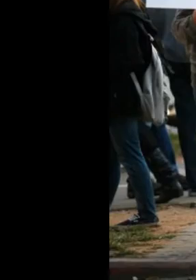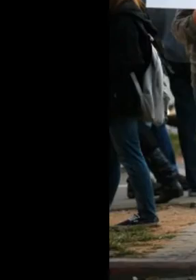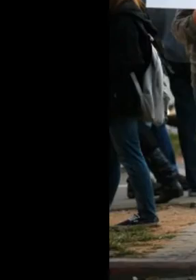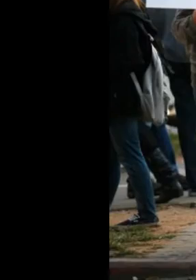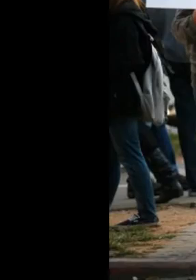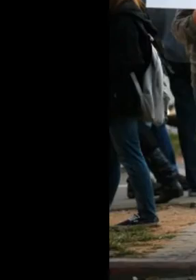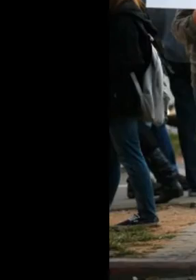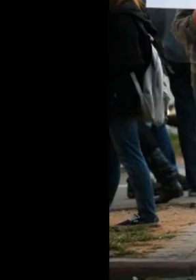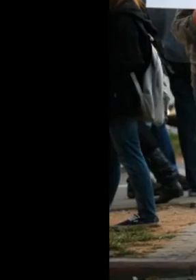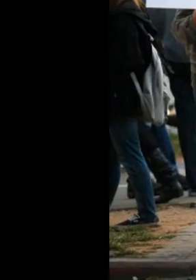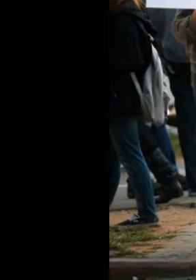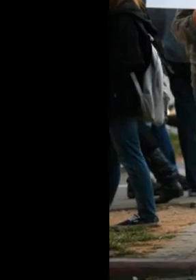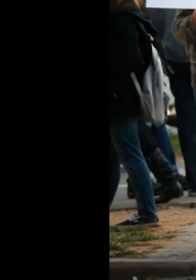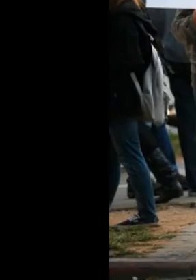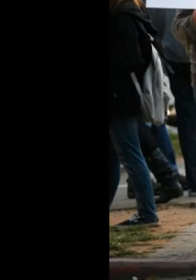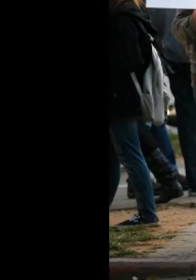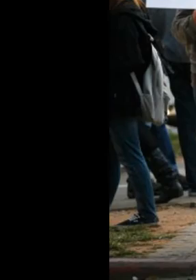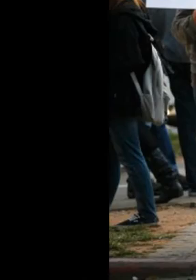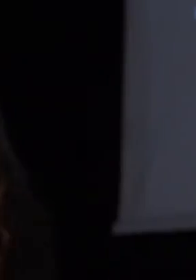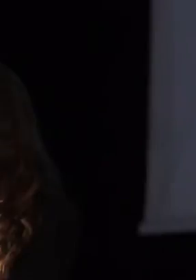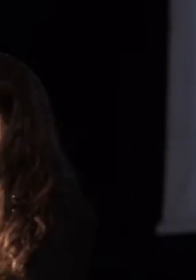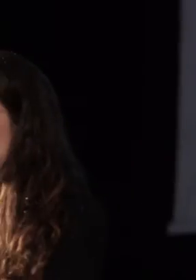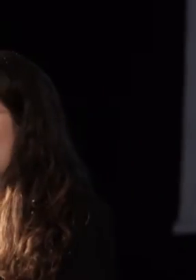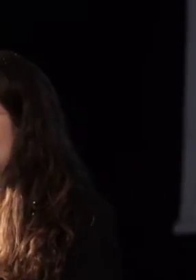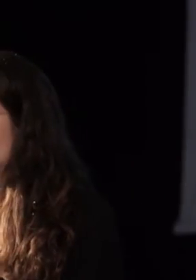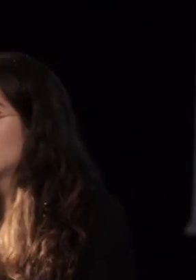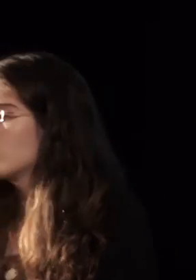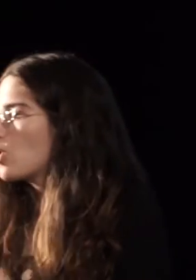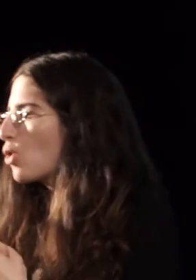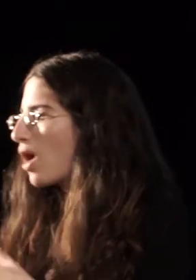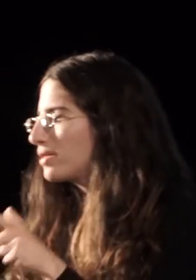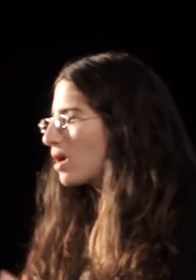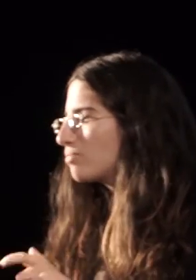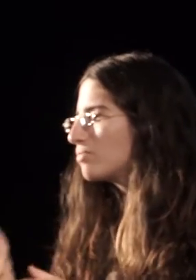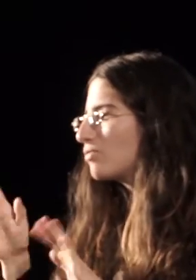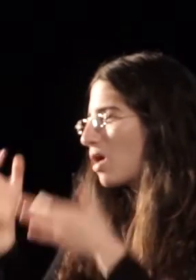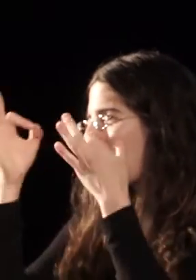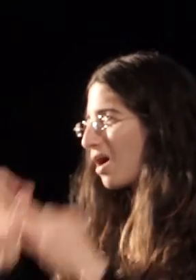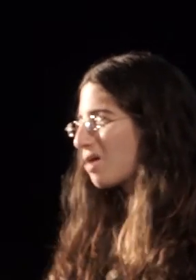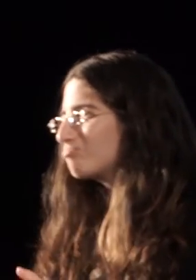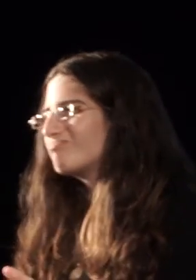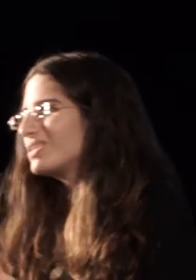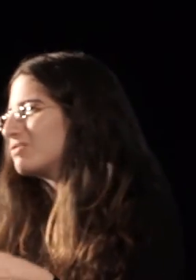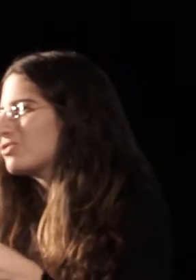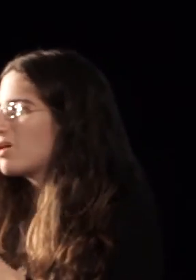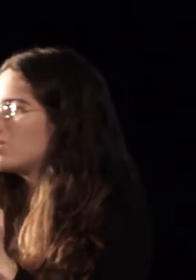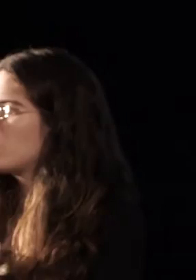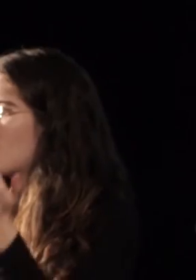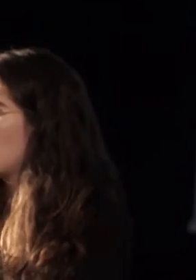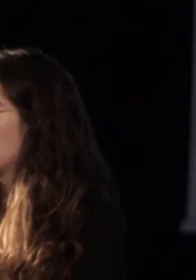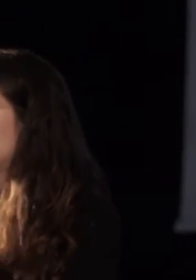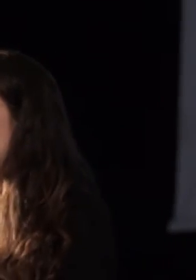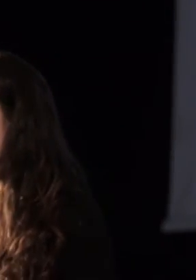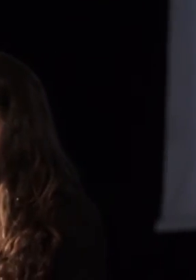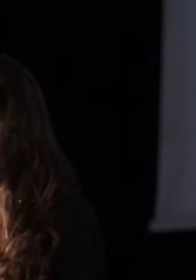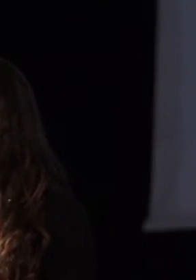שקלים. מסתכלים על כוח אדם, עם כל הכבוד והערכה שיש לי להמון מהפעילים שנמצאים פה, אנחנו לא יכולים להשתוות למעצבים הכי